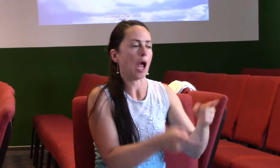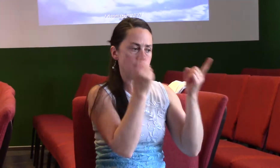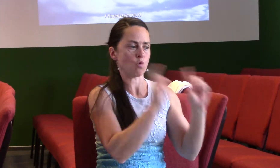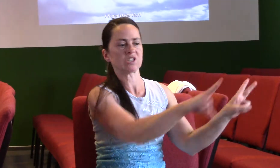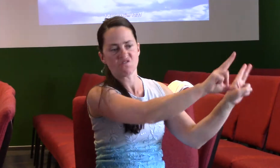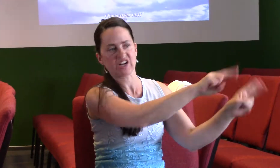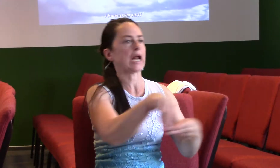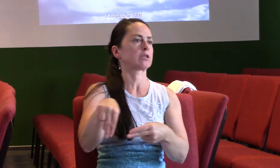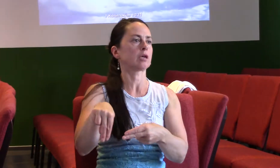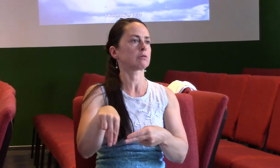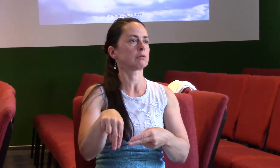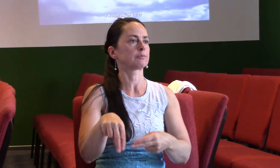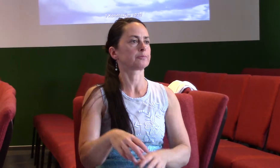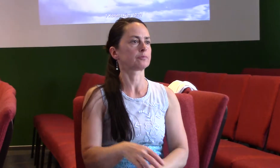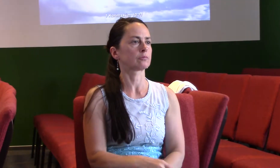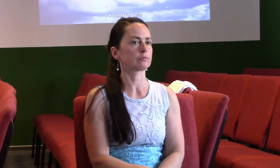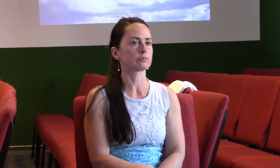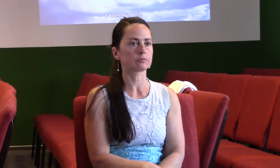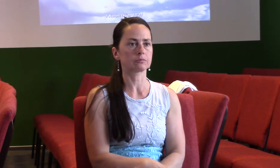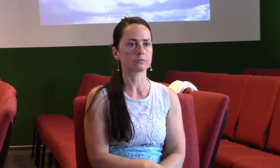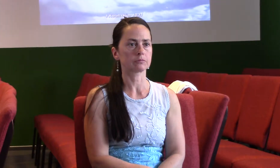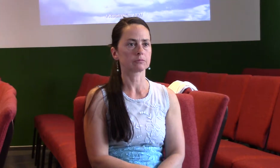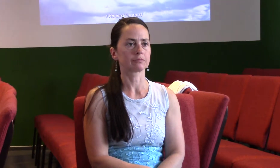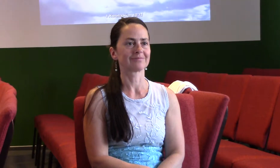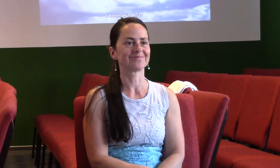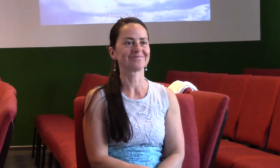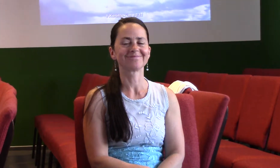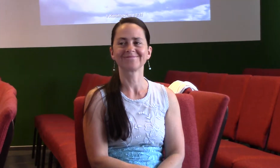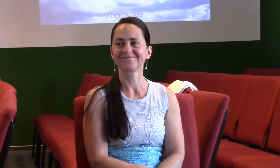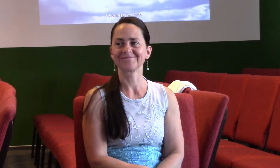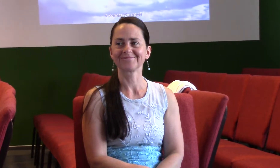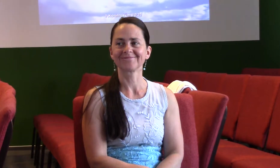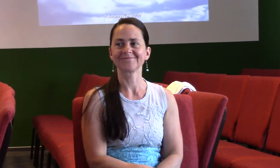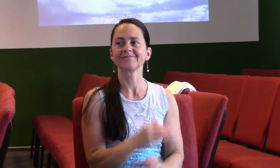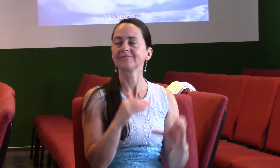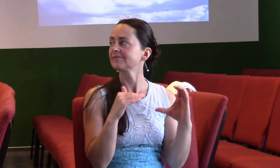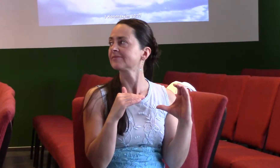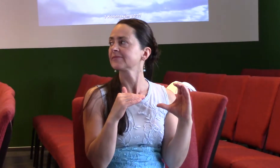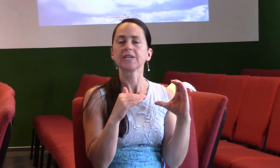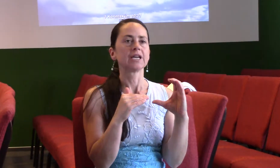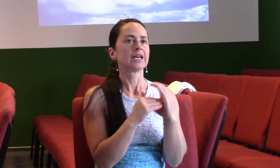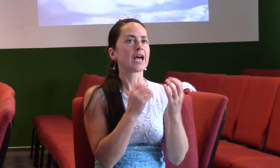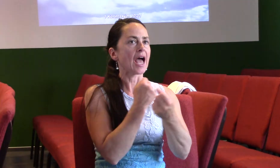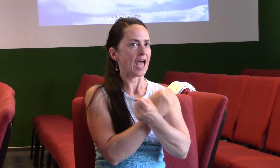Když někdo, Exodus 21.37, tady je princip.